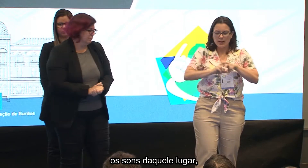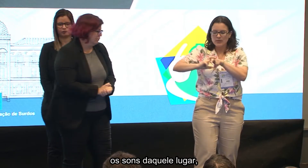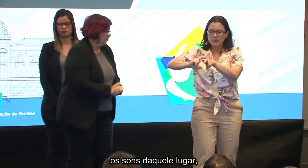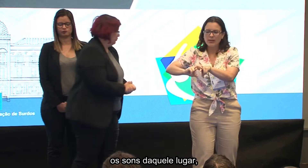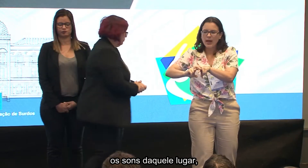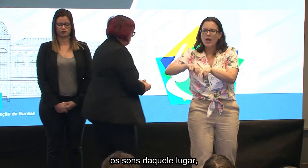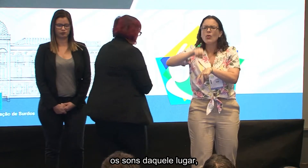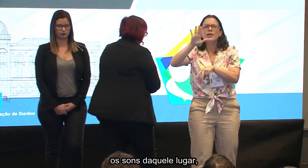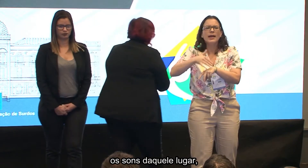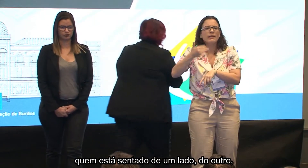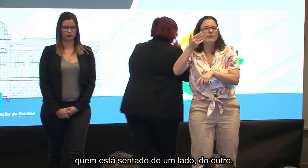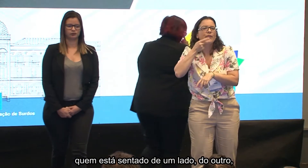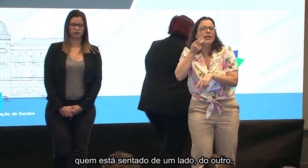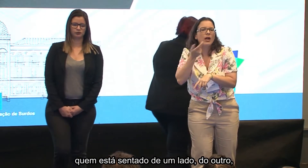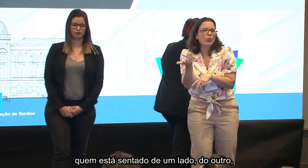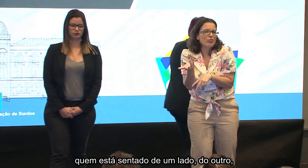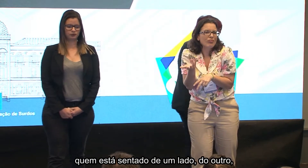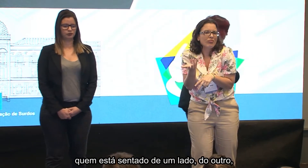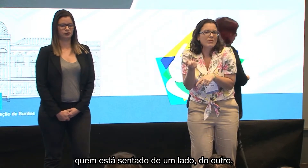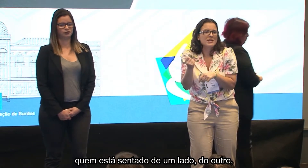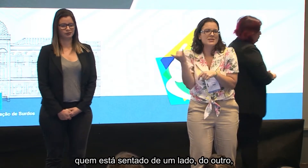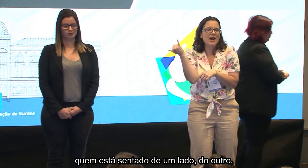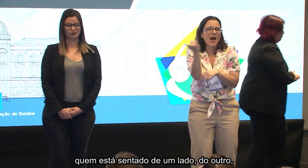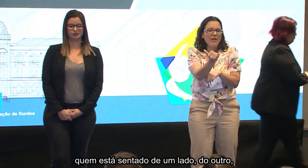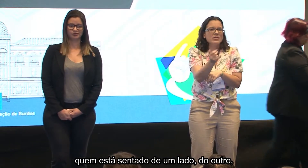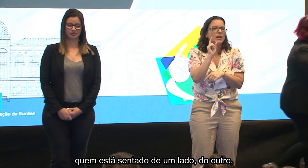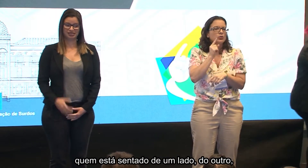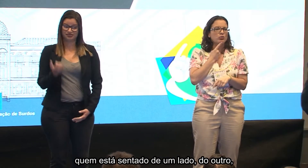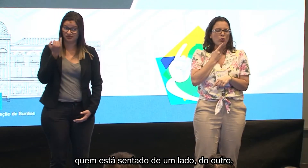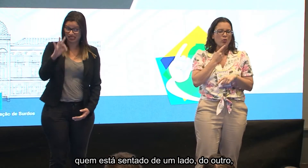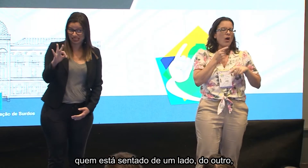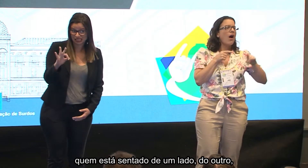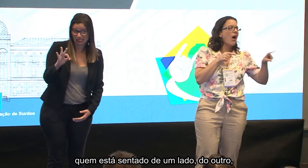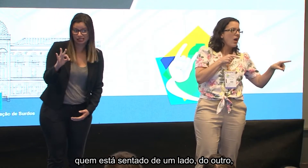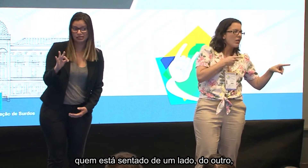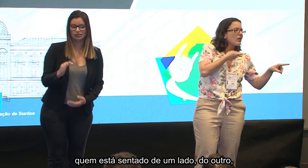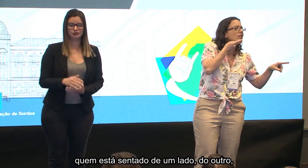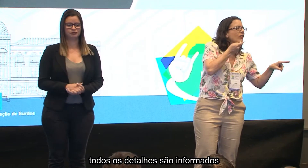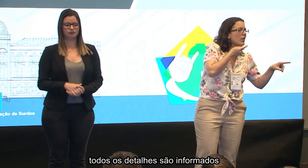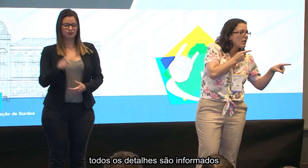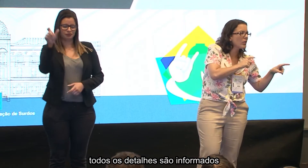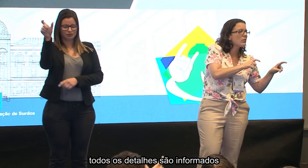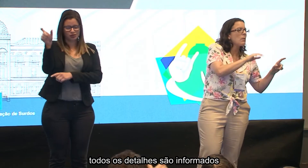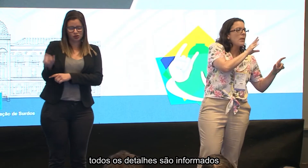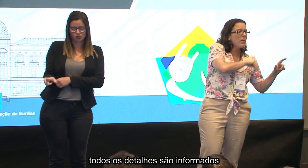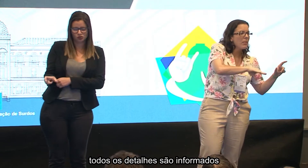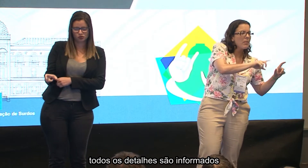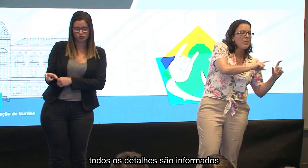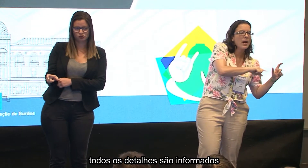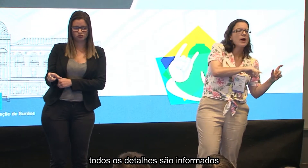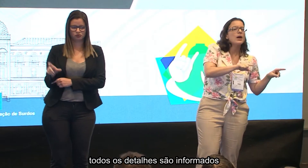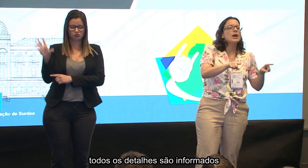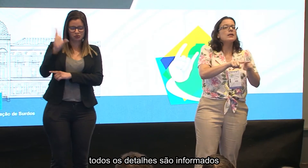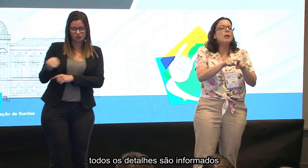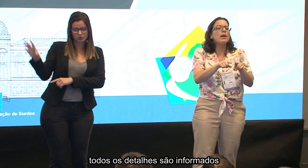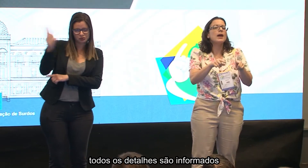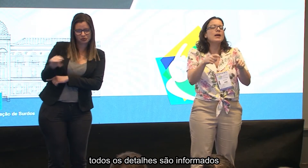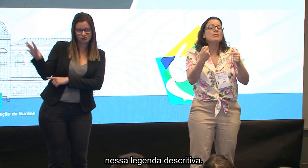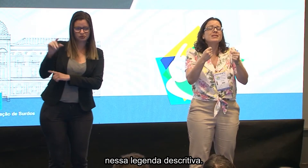sons daquele lugar, quem está sentado de um lado, quem está do outro. Então, todos os detalhes, eles são informados